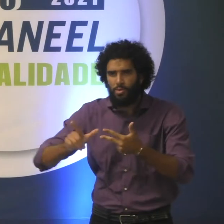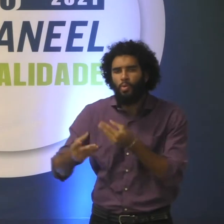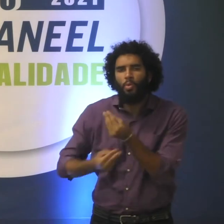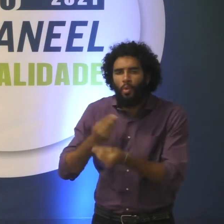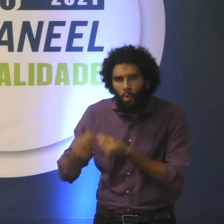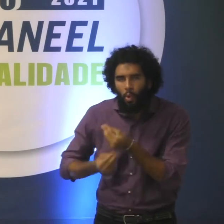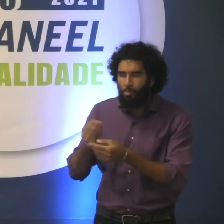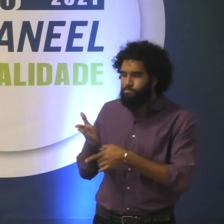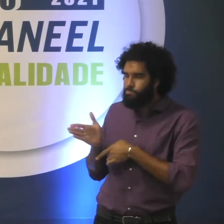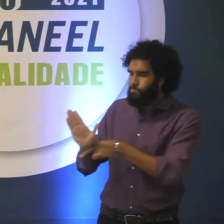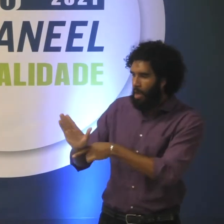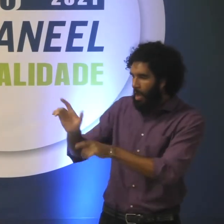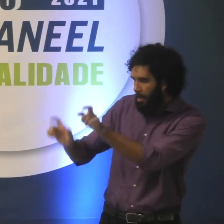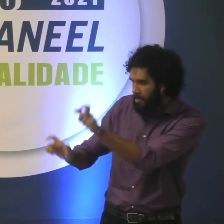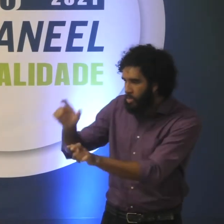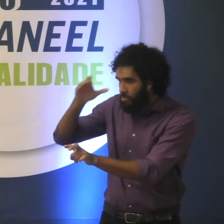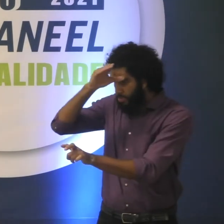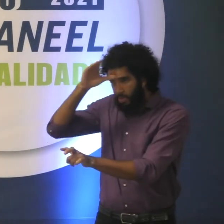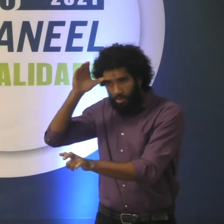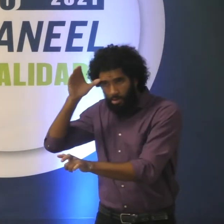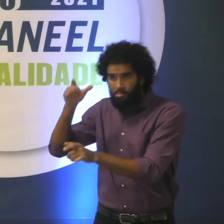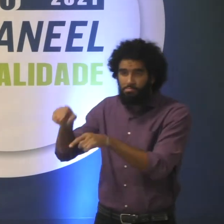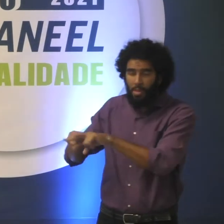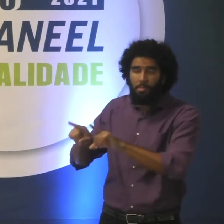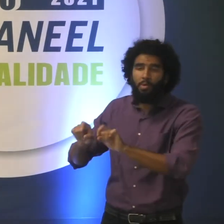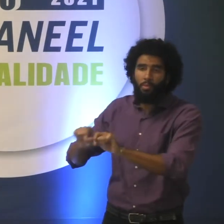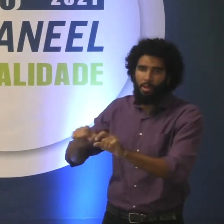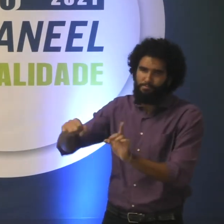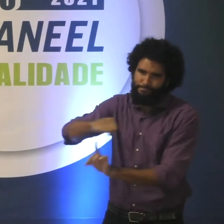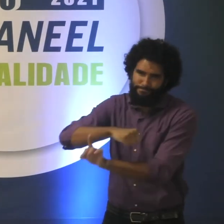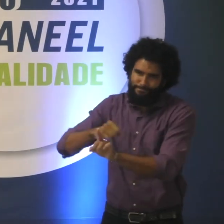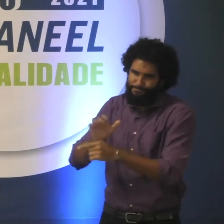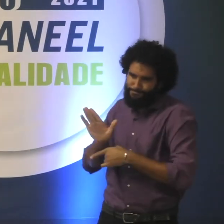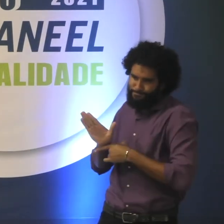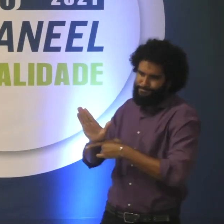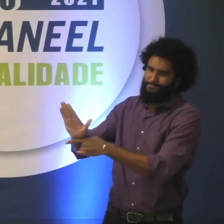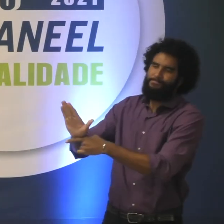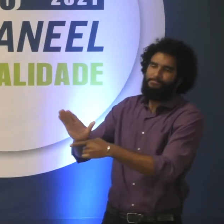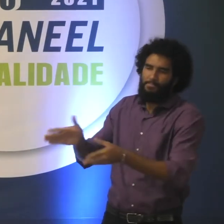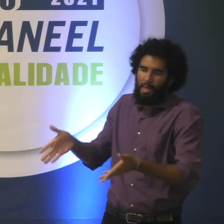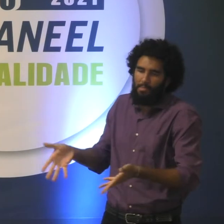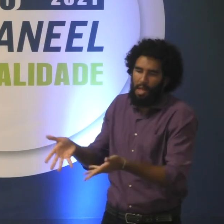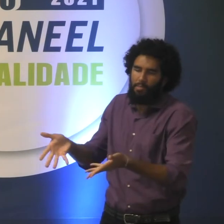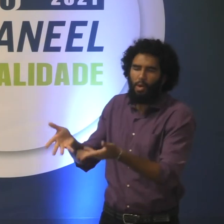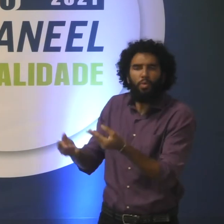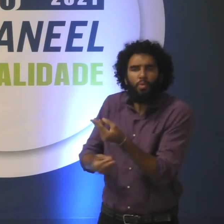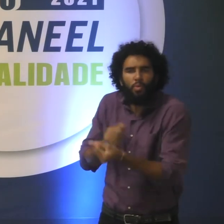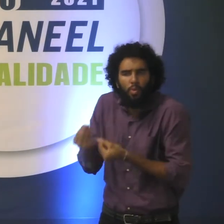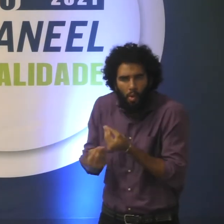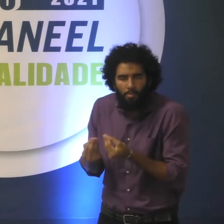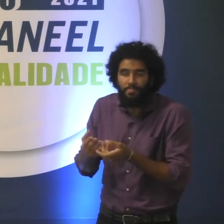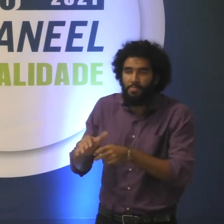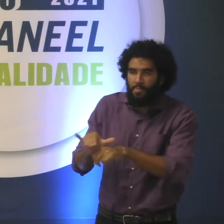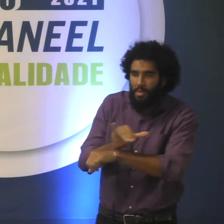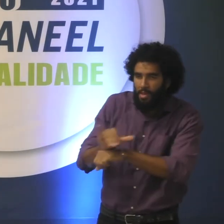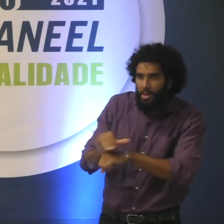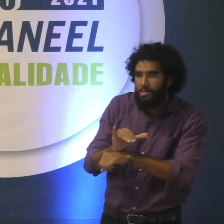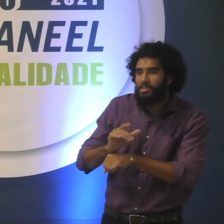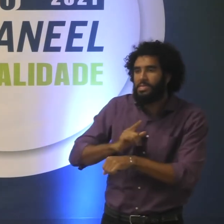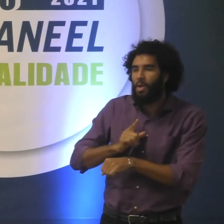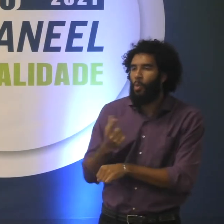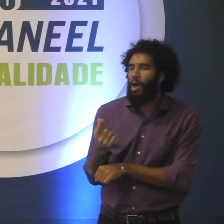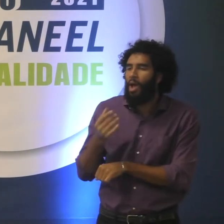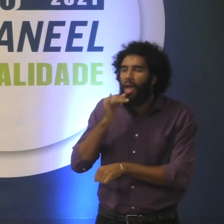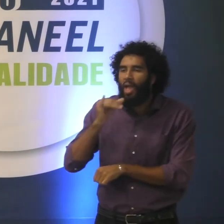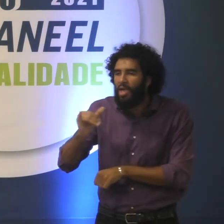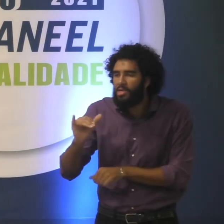do consumidor de energia elétrica, em benefício da sociedade, com medidas para redução do custo de energia,